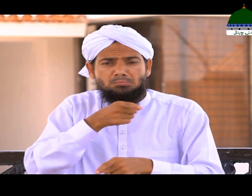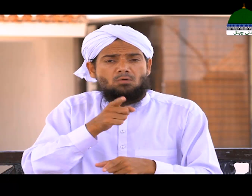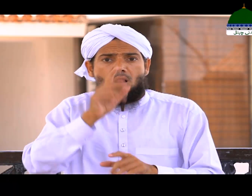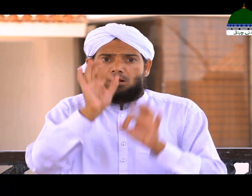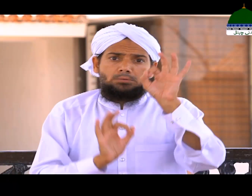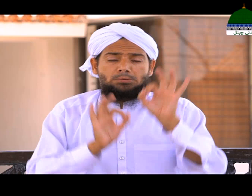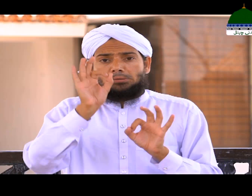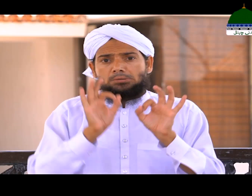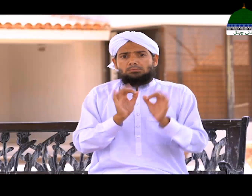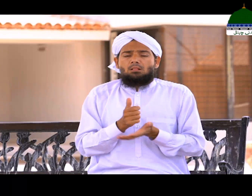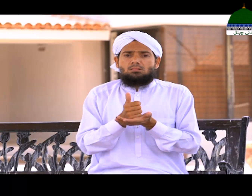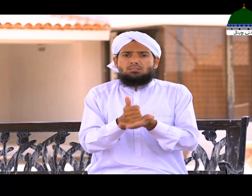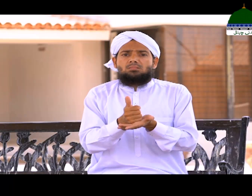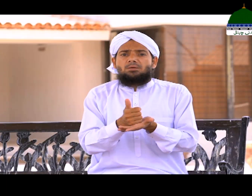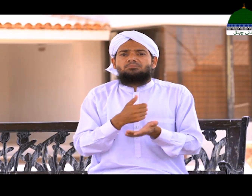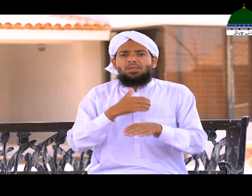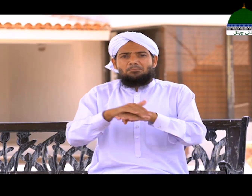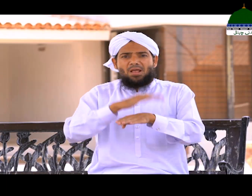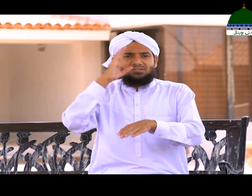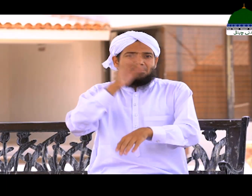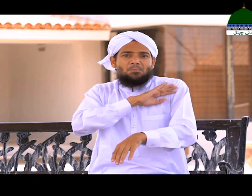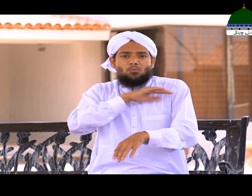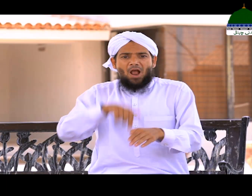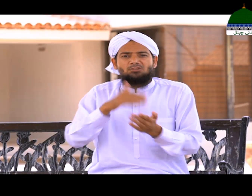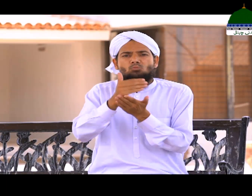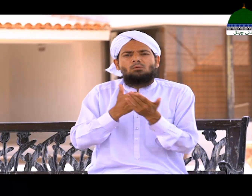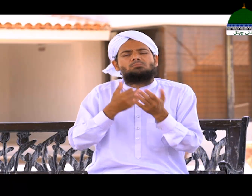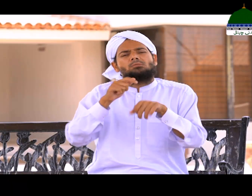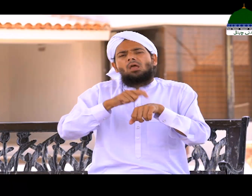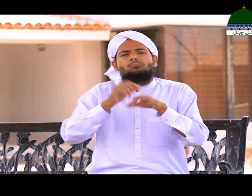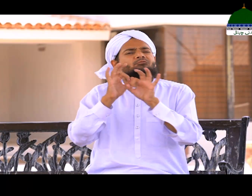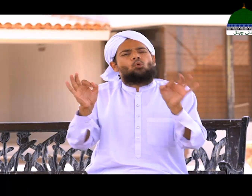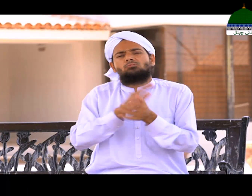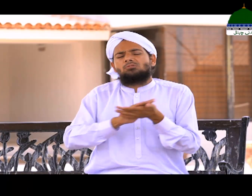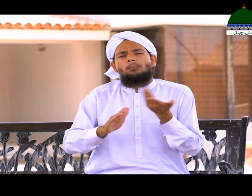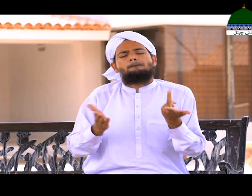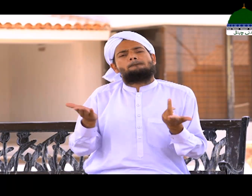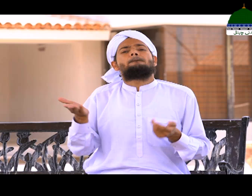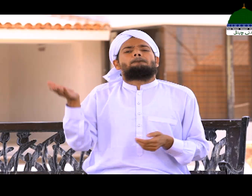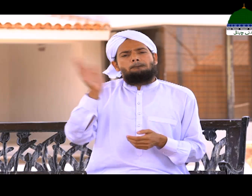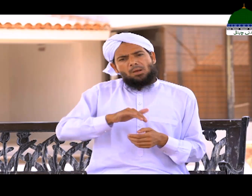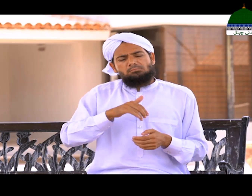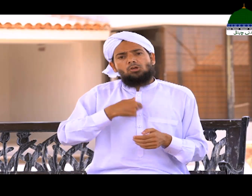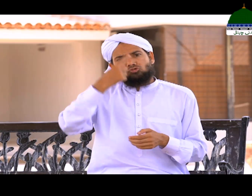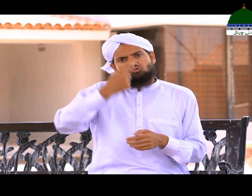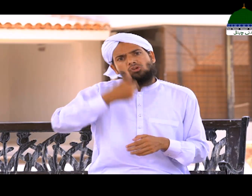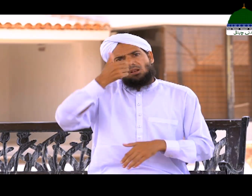عطا فرمائے۔ پیارے اسلامی بھائیوں، آج کے پروگرام کا وقت اختتام کی طرف بڑھ رہا ہے۔ اللہ